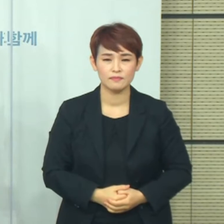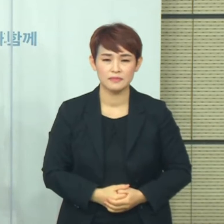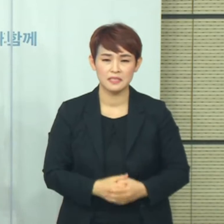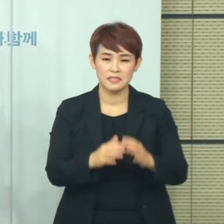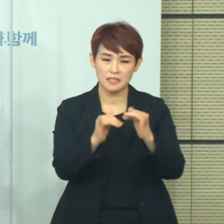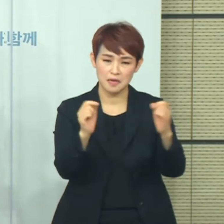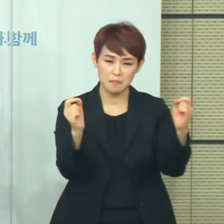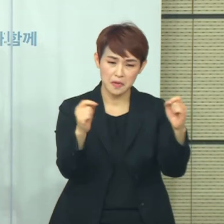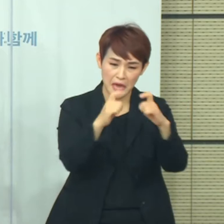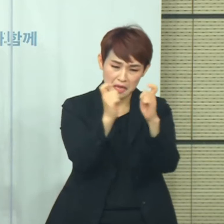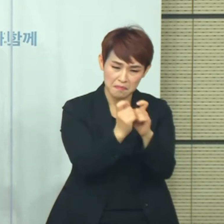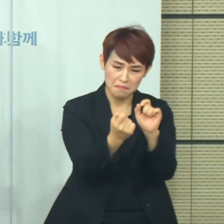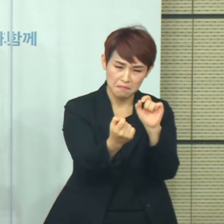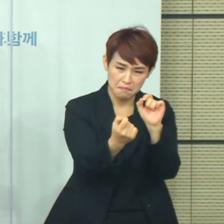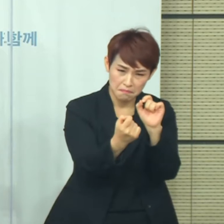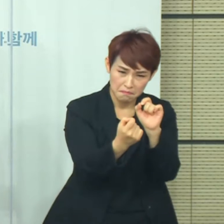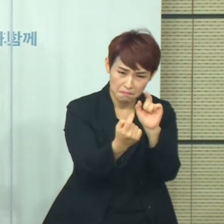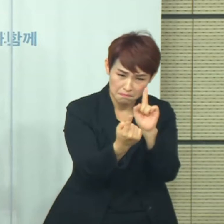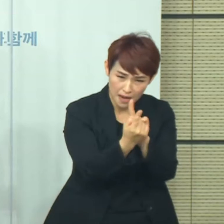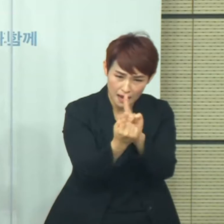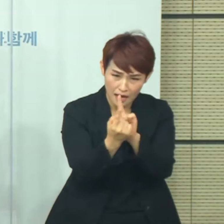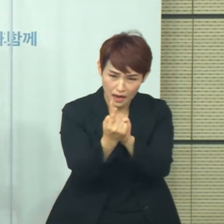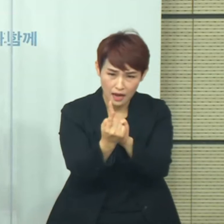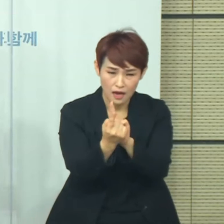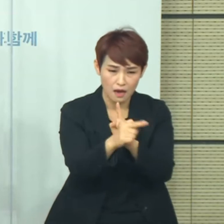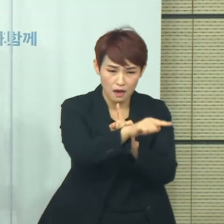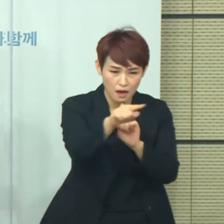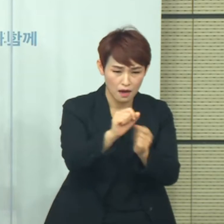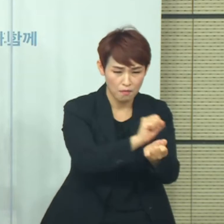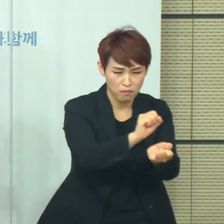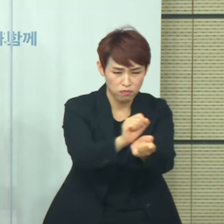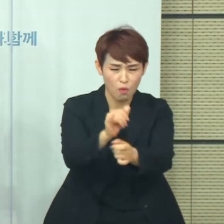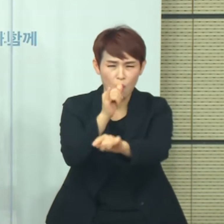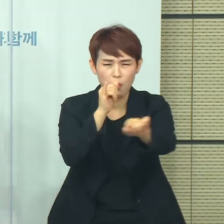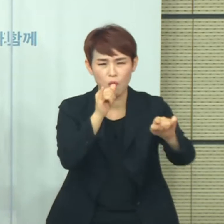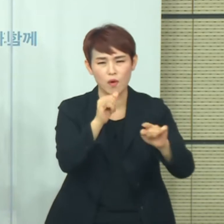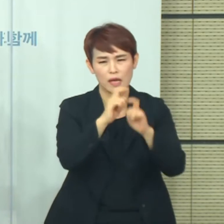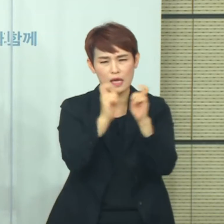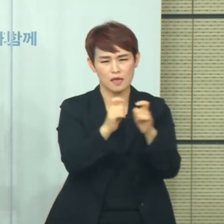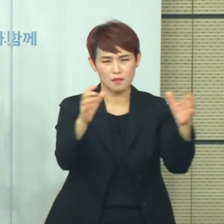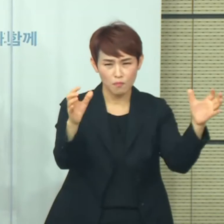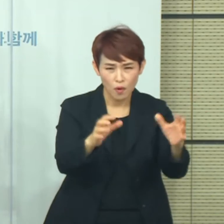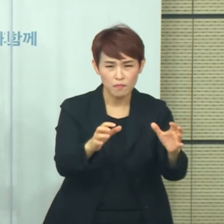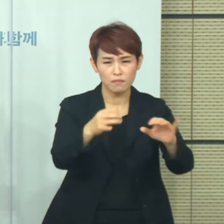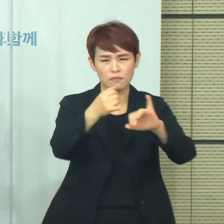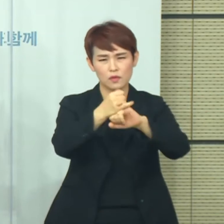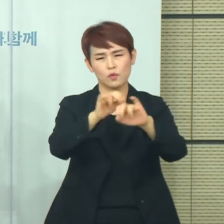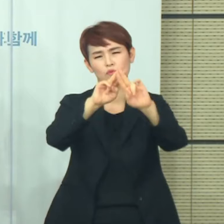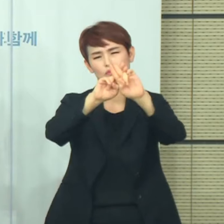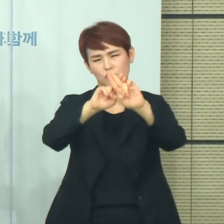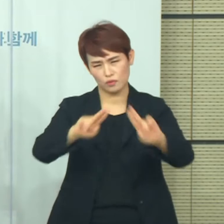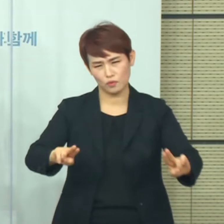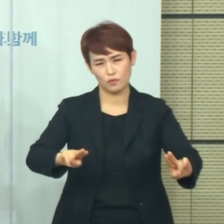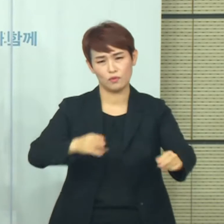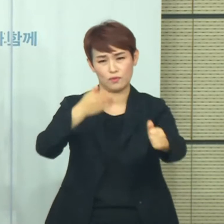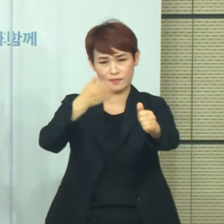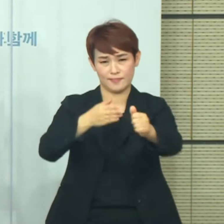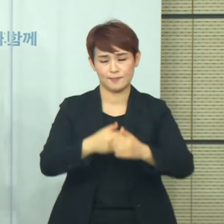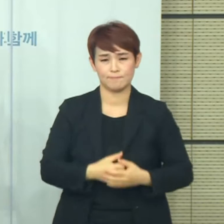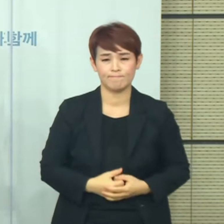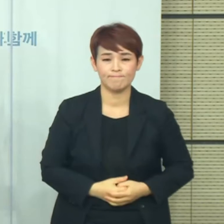간의 접촉에 의한 감염 비율이 늘고 있는 만큼 모든 사적 모임과 약속은 취소해 주시기를